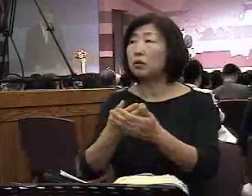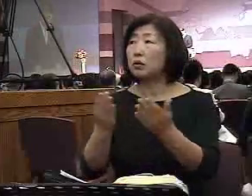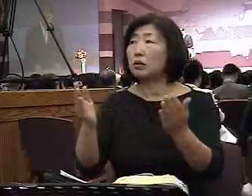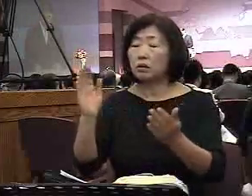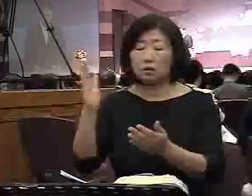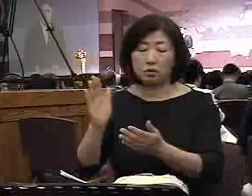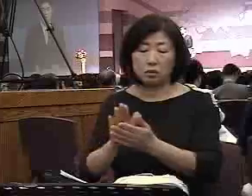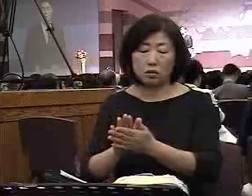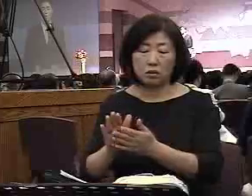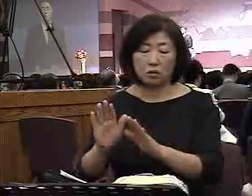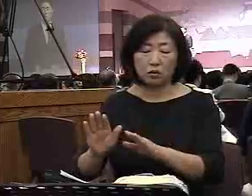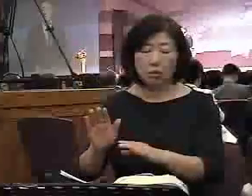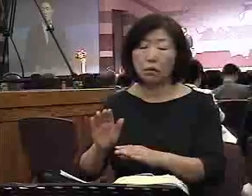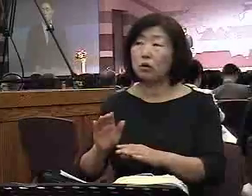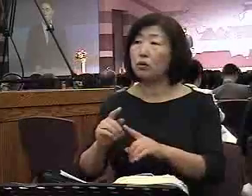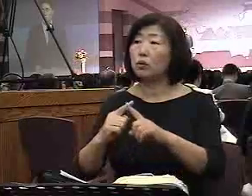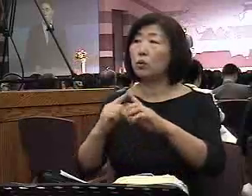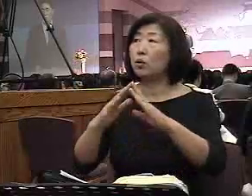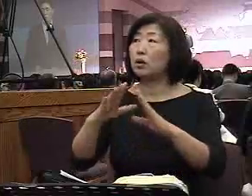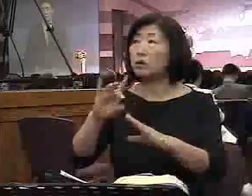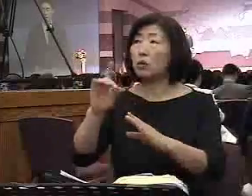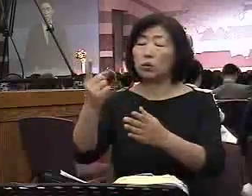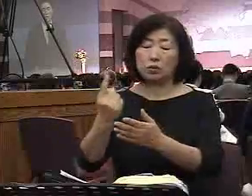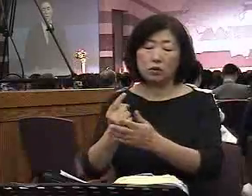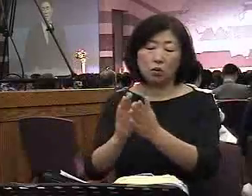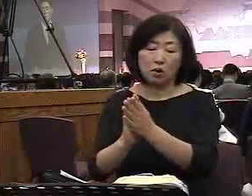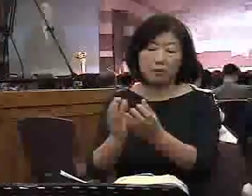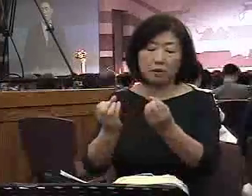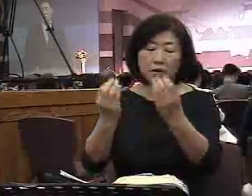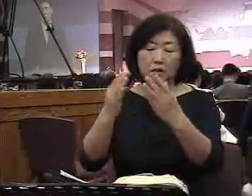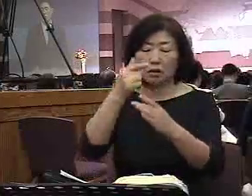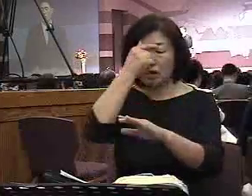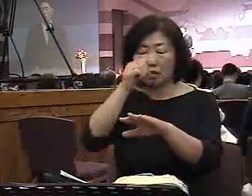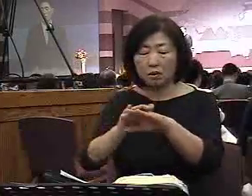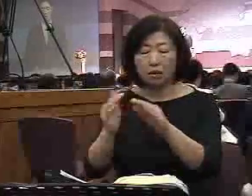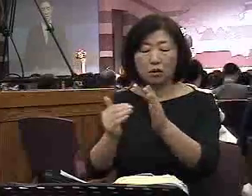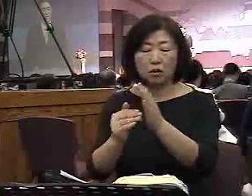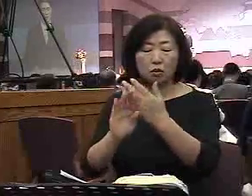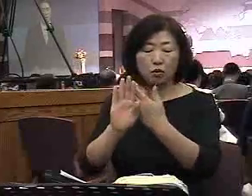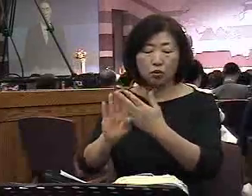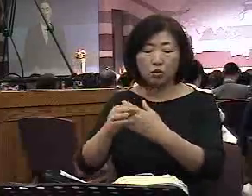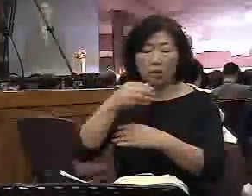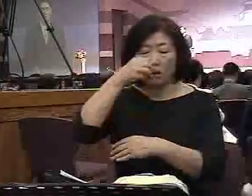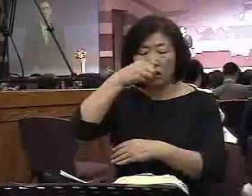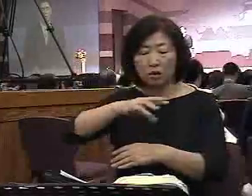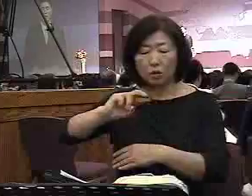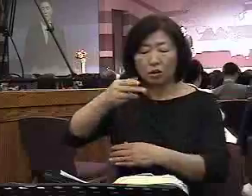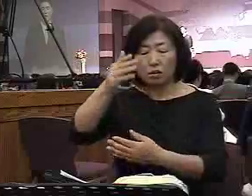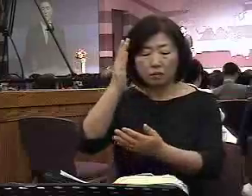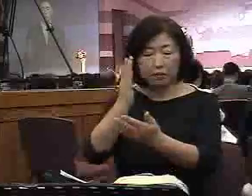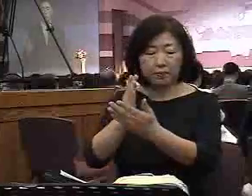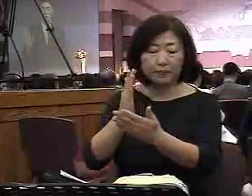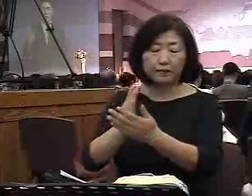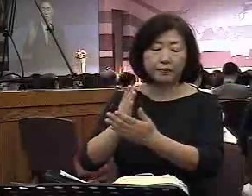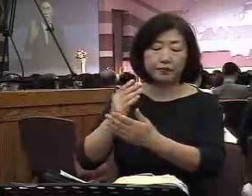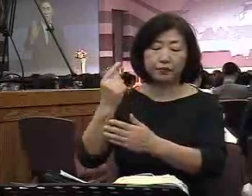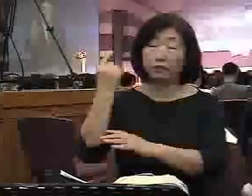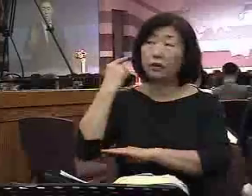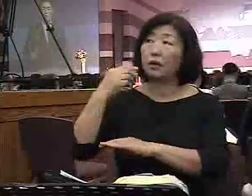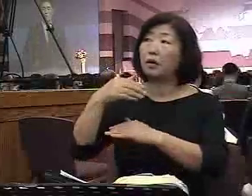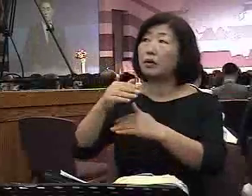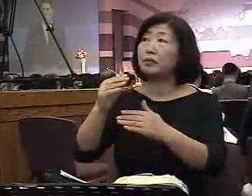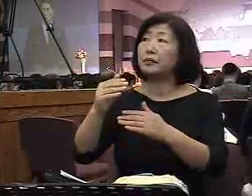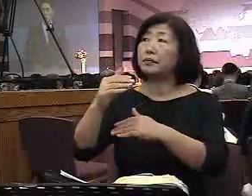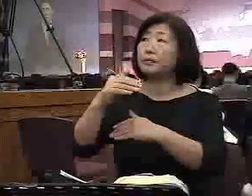알려드리겠습니다. 오늘 저희 교회 처음 나오신 모든 분들을 환영합니다. 예배 마치시고 그냥 돌아가지 마시고 뒤로